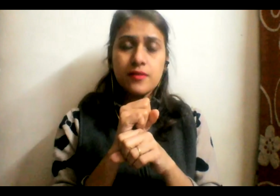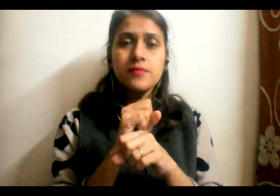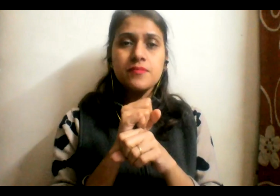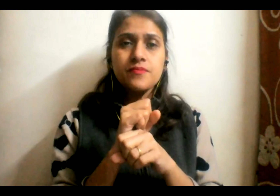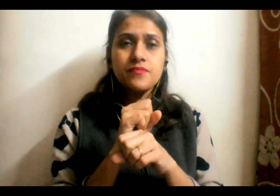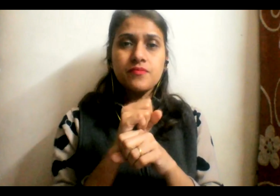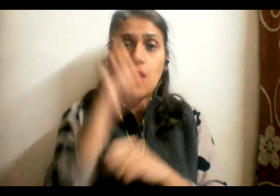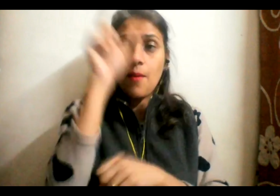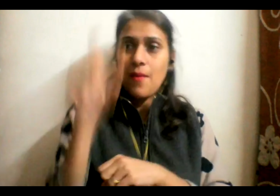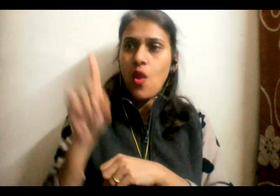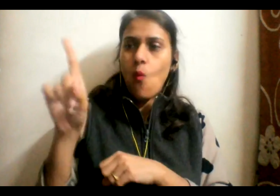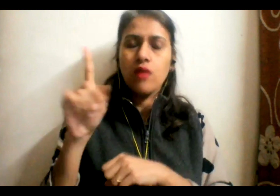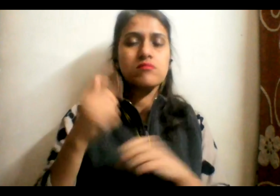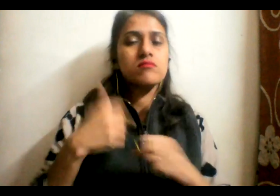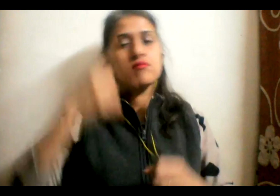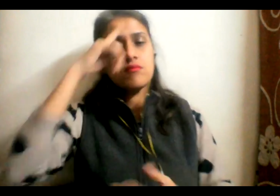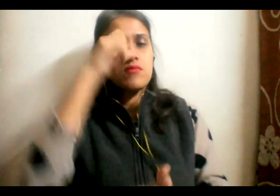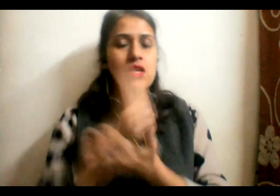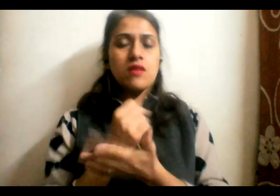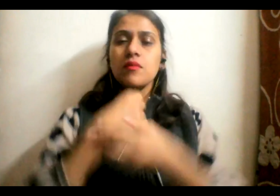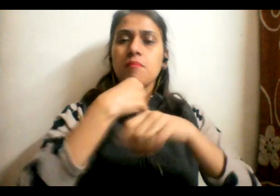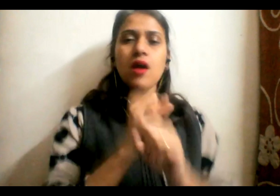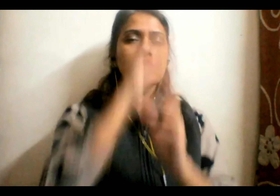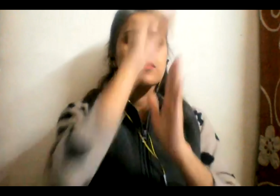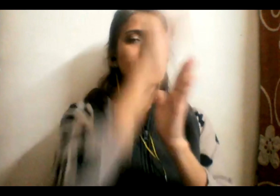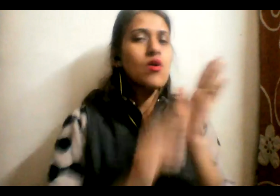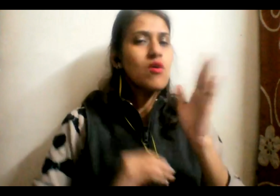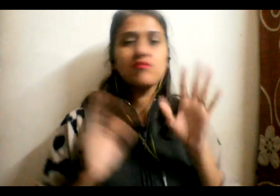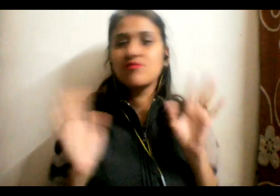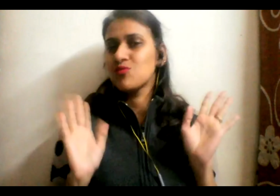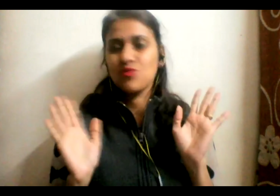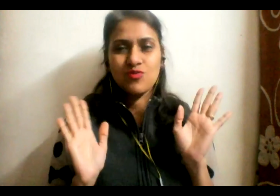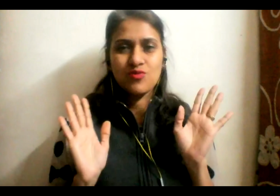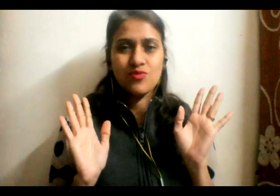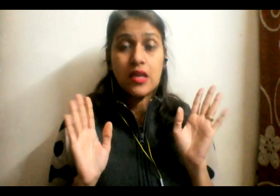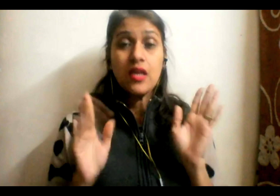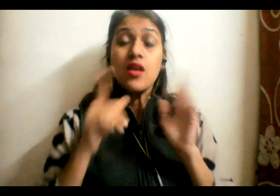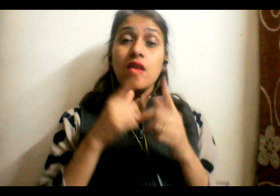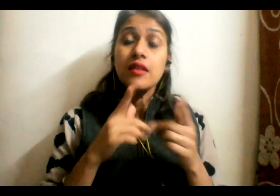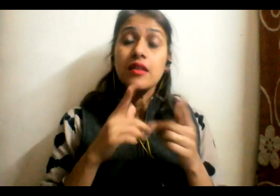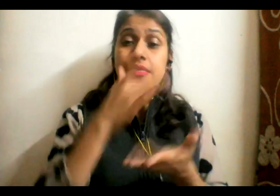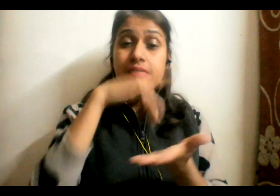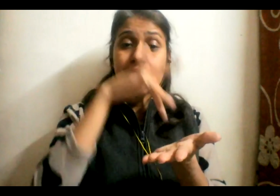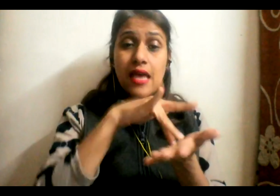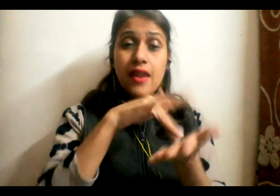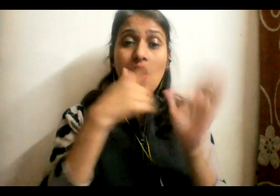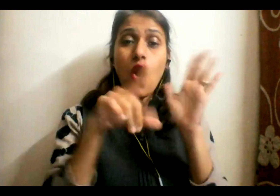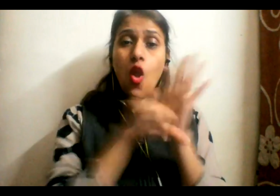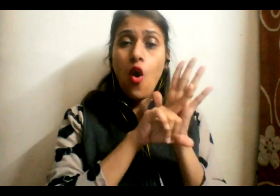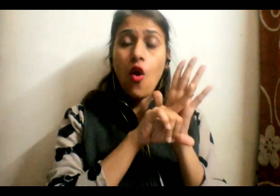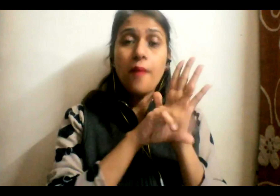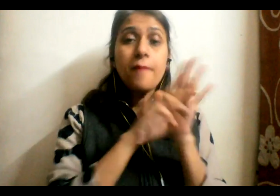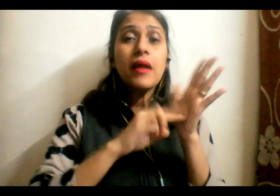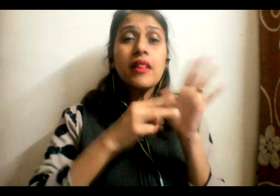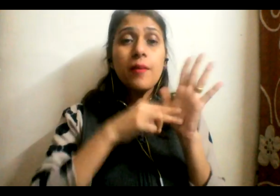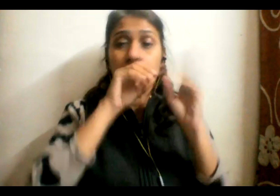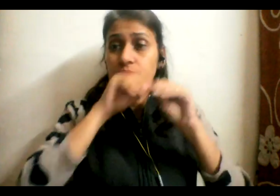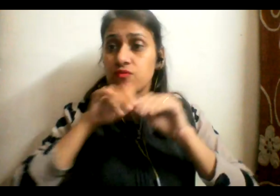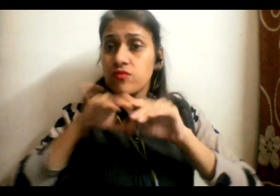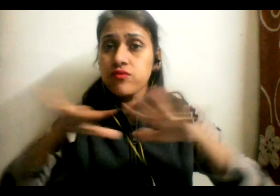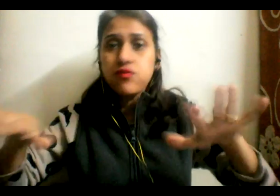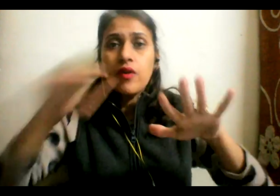एक व्यक्ति नहीं बना सकता, और ना एक व्यक्ति इंप्लीमेंट करने वाला होता है. एक सेंट्रल लॉ बन रहा है जिसको पूरे देश में इंप्लीमेंट करना है, तो